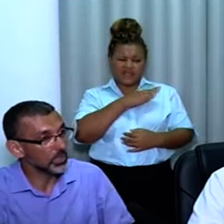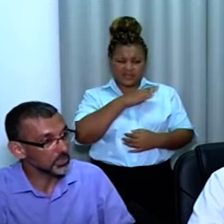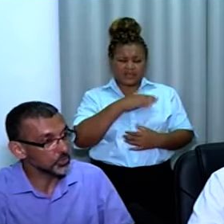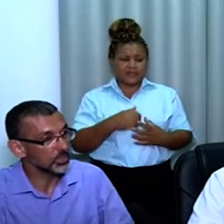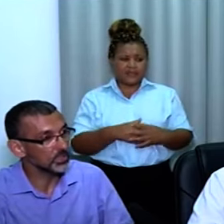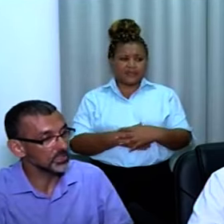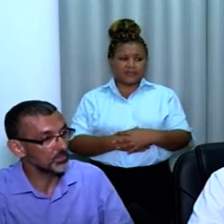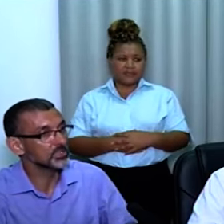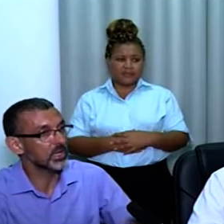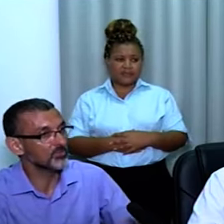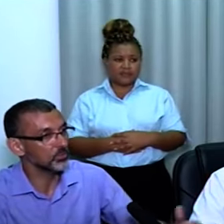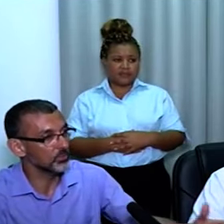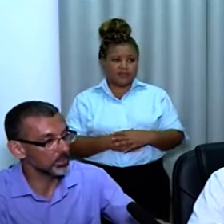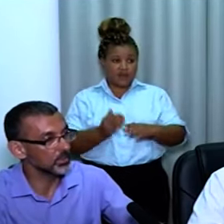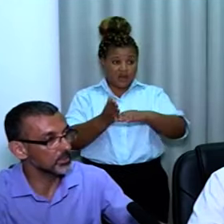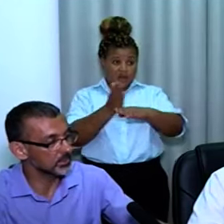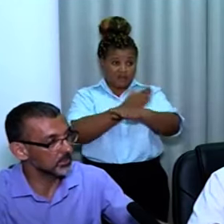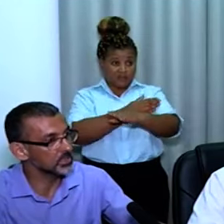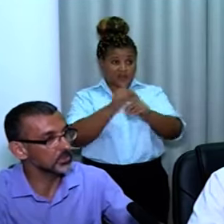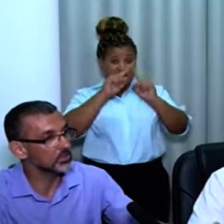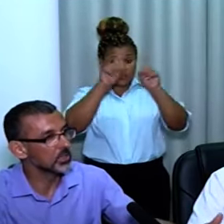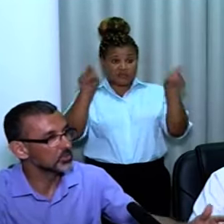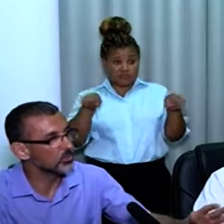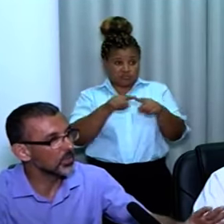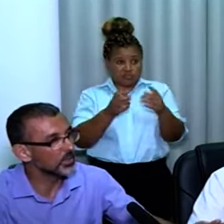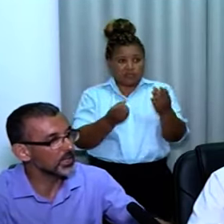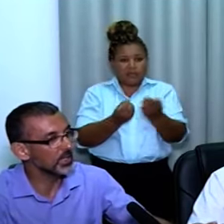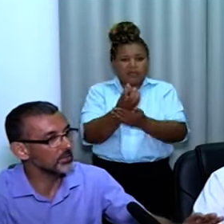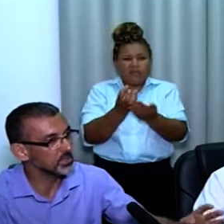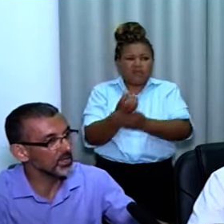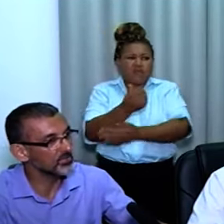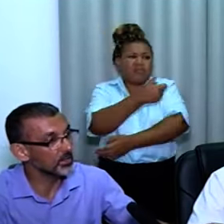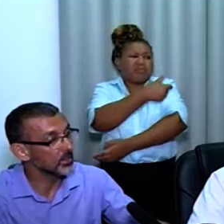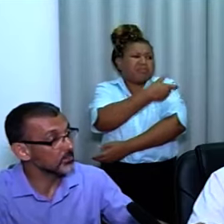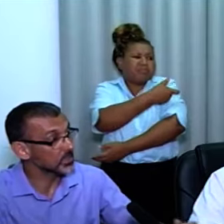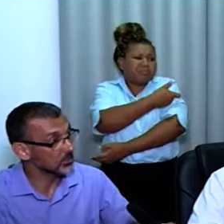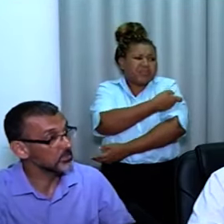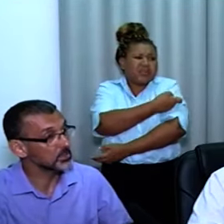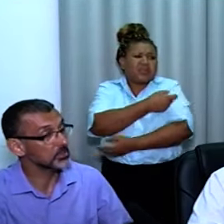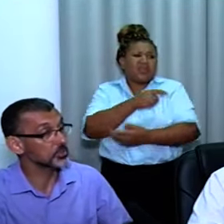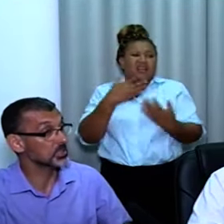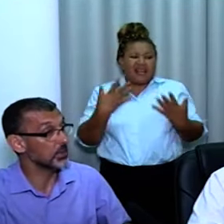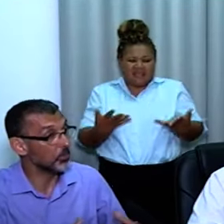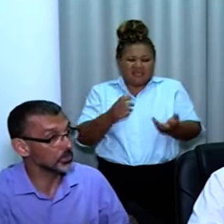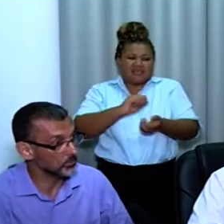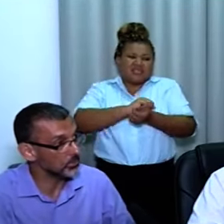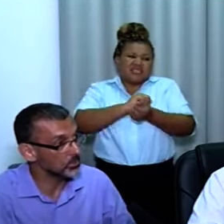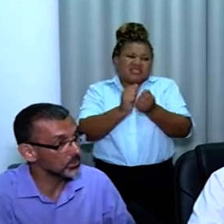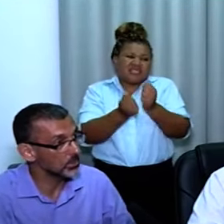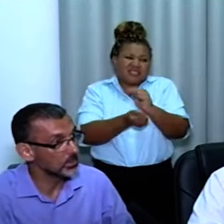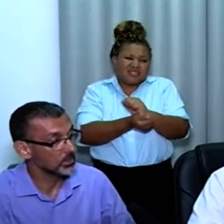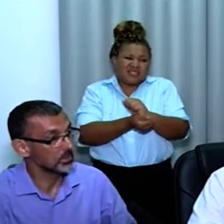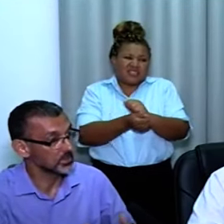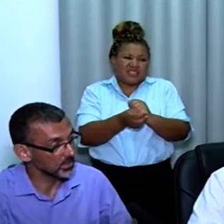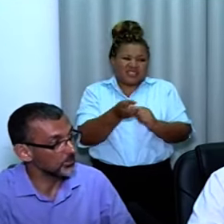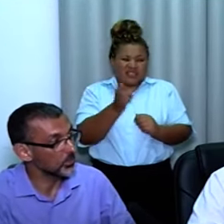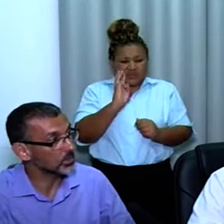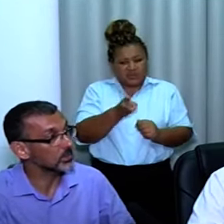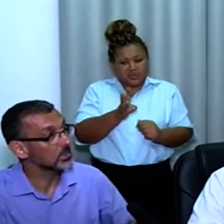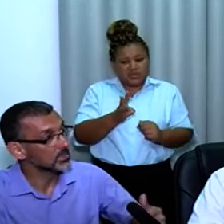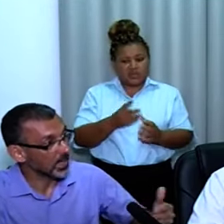pour réduire sa bonne staff qui nous mettait dans measles, ce qui prend un petit effet. Mais c'est ma measles aussi important pour nous. Et